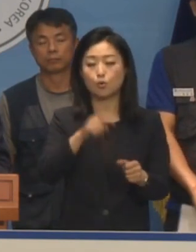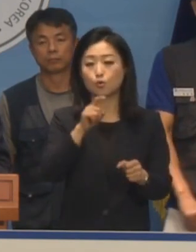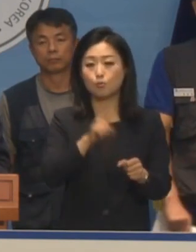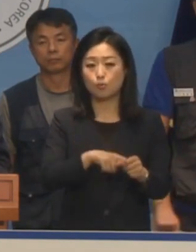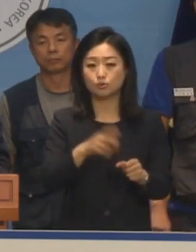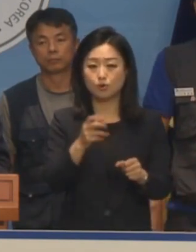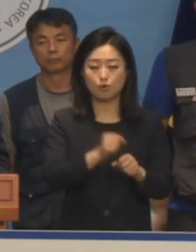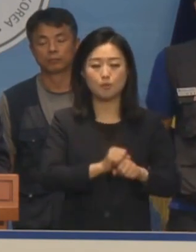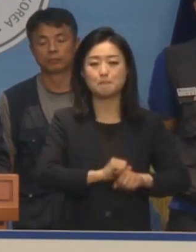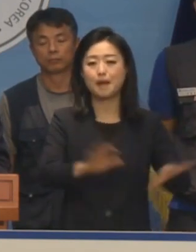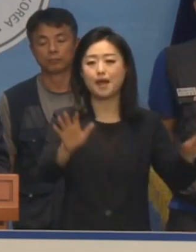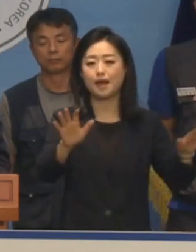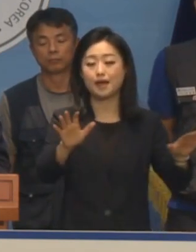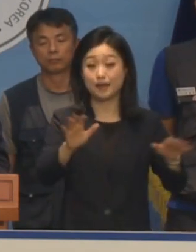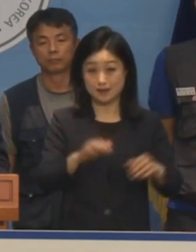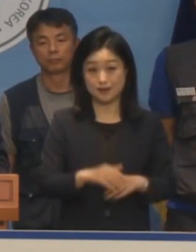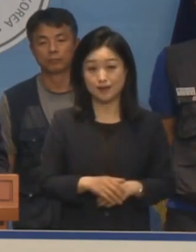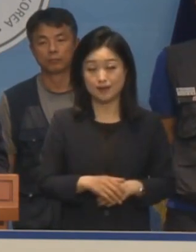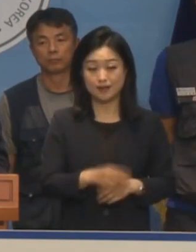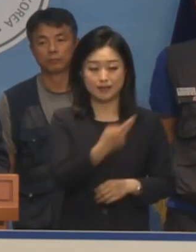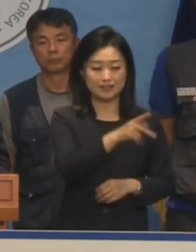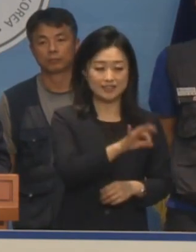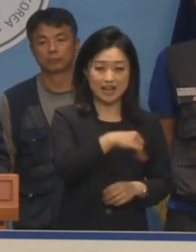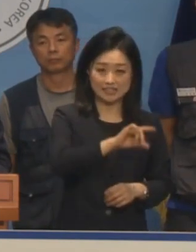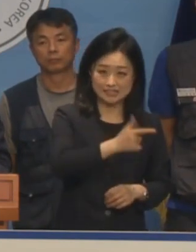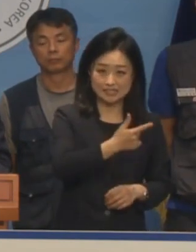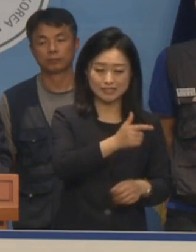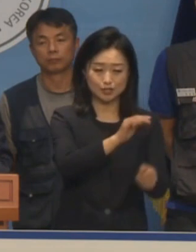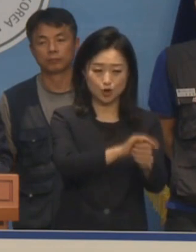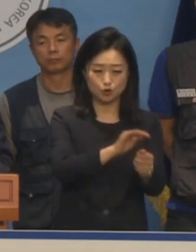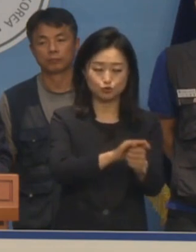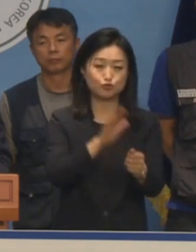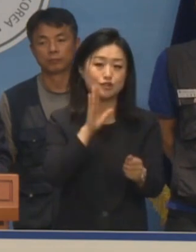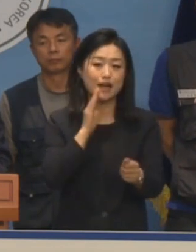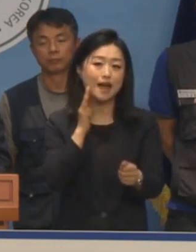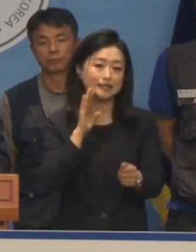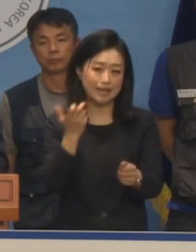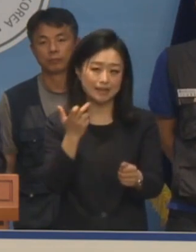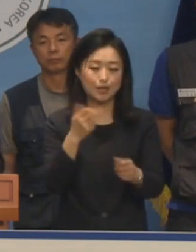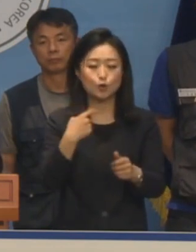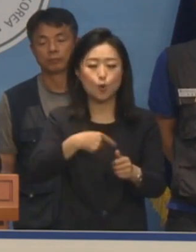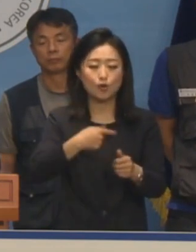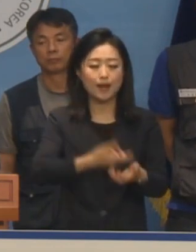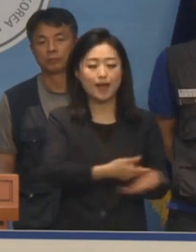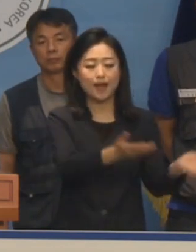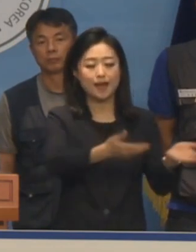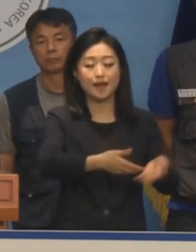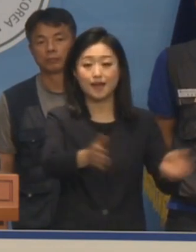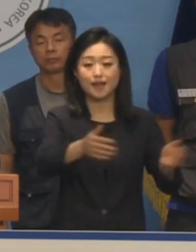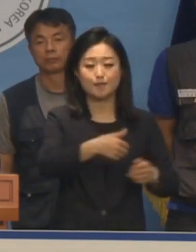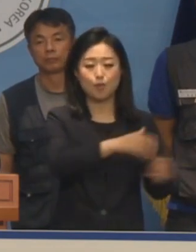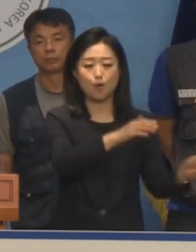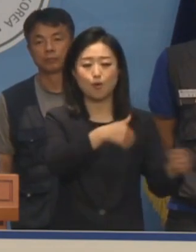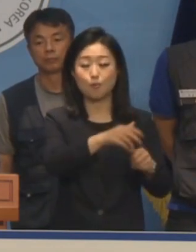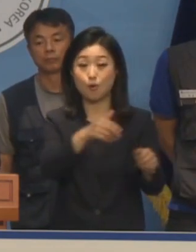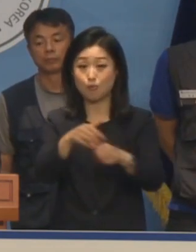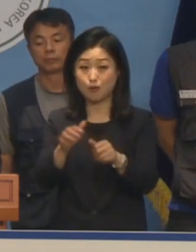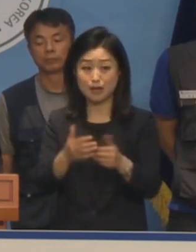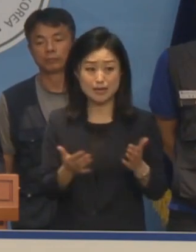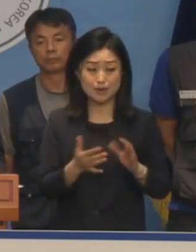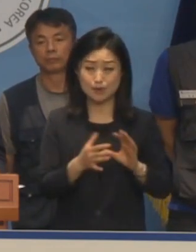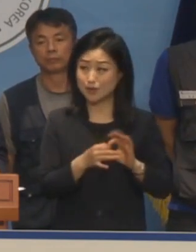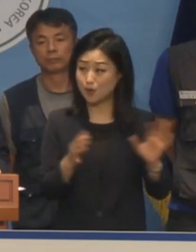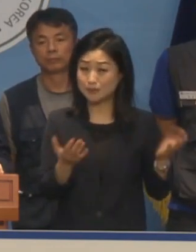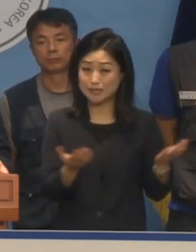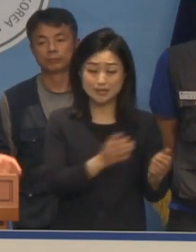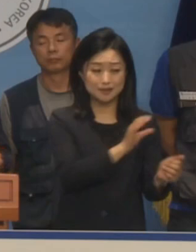흩어지게 했습니다 당진으로 경주 아산으로 흩어지게 하였으며 그들이 십수년간 일터에서 자신이 해왔던 일과는 다른